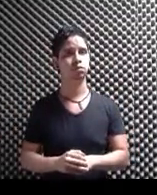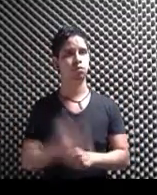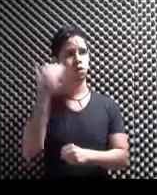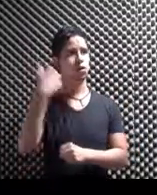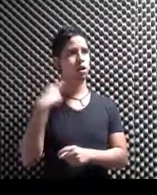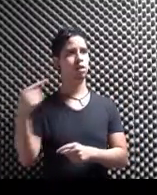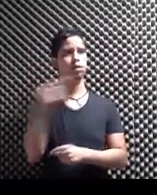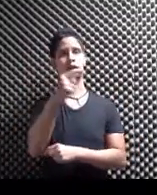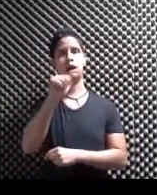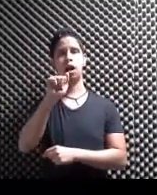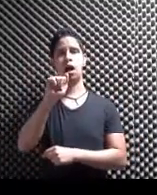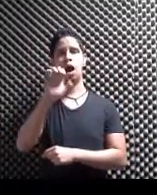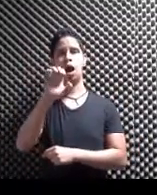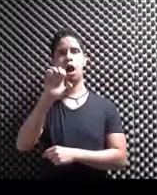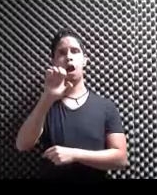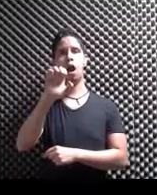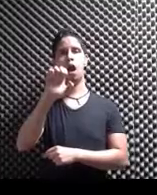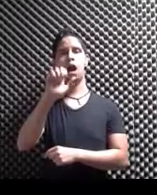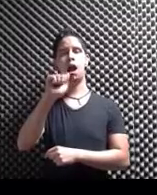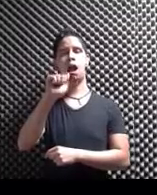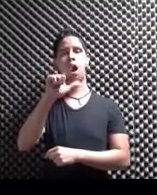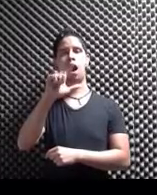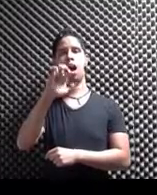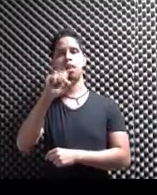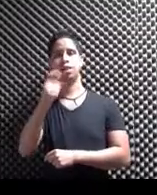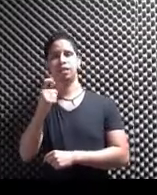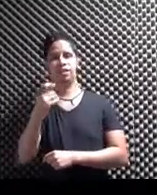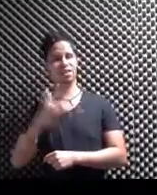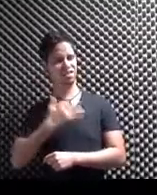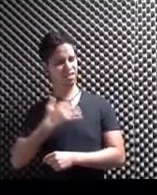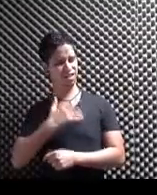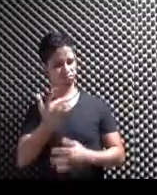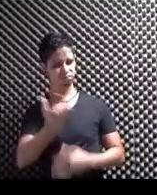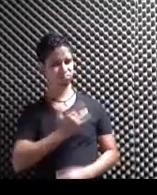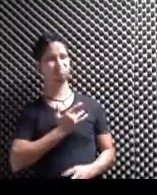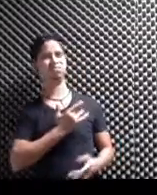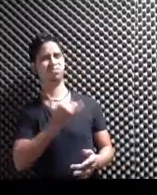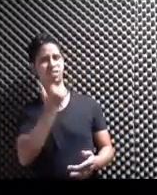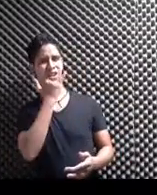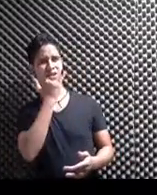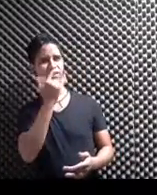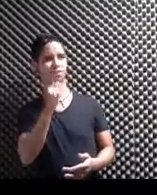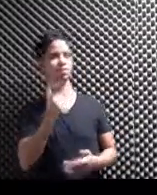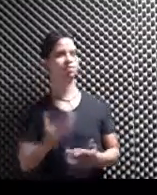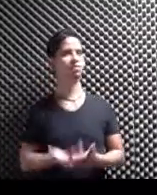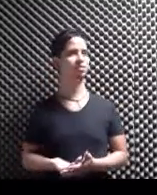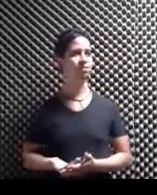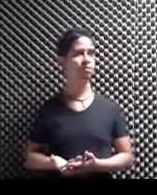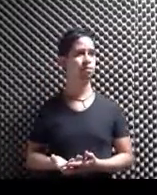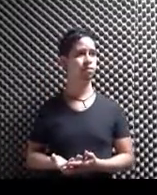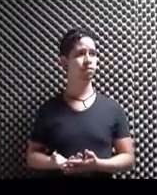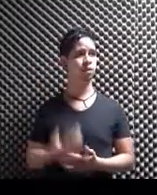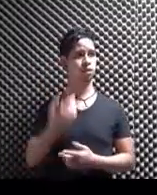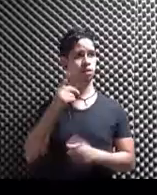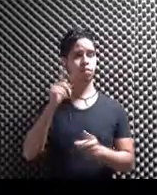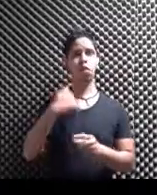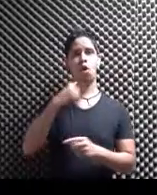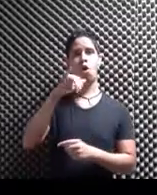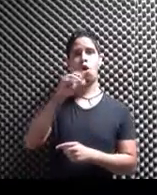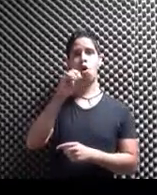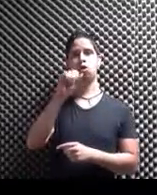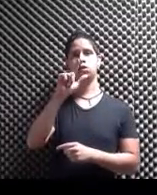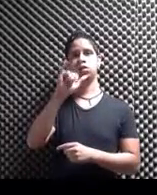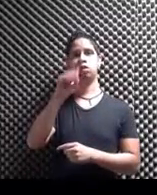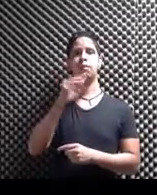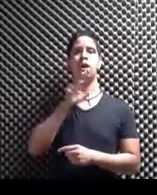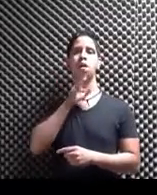a Alex? Yo no entiendo Se sentía ludido Se sentía ludido Se sentía ¡Qué poca vergüenza! Pero José no me estaba hablando fuera